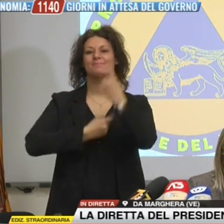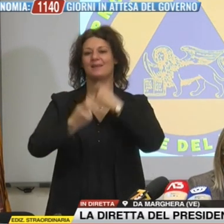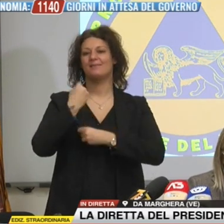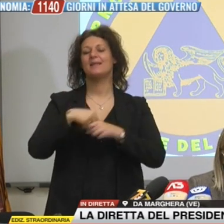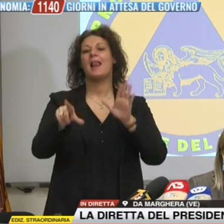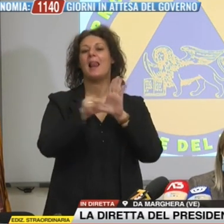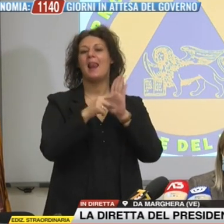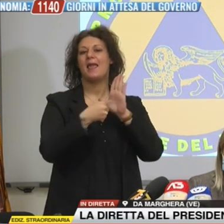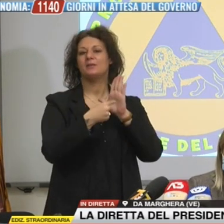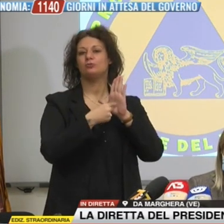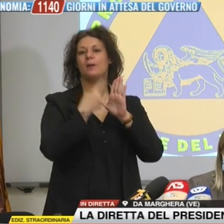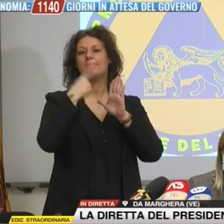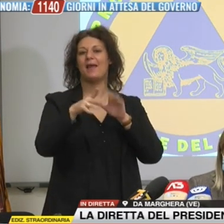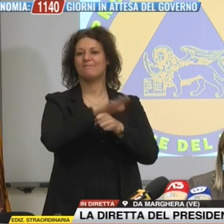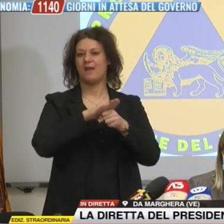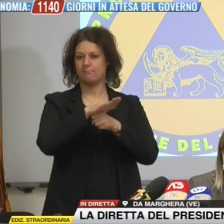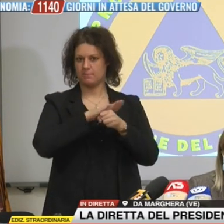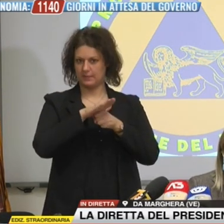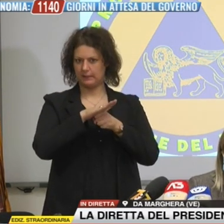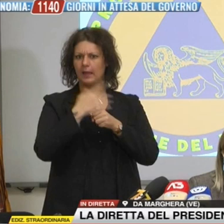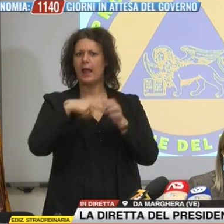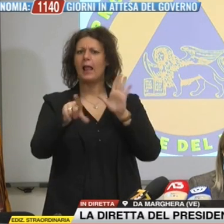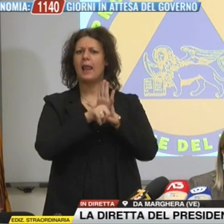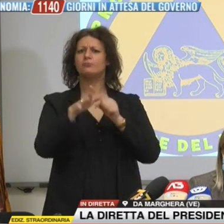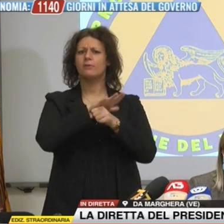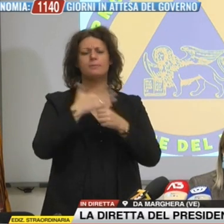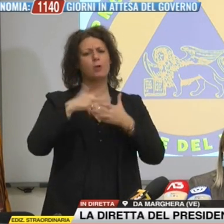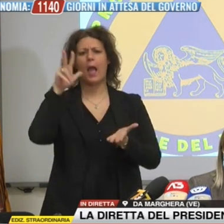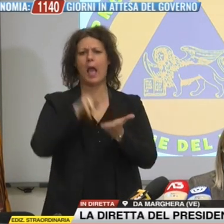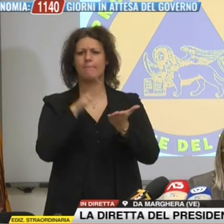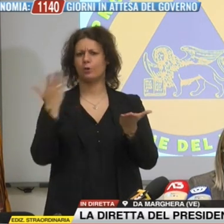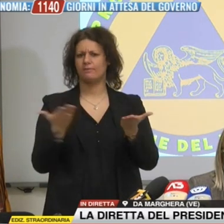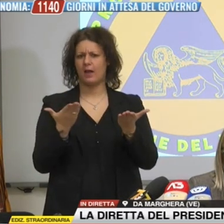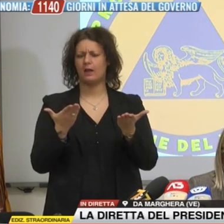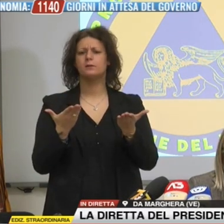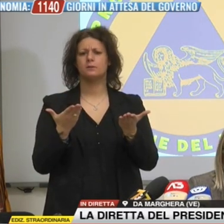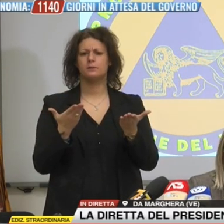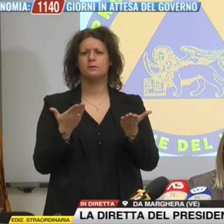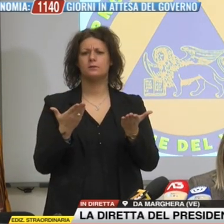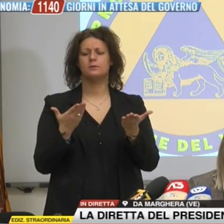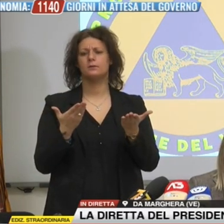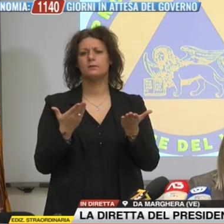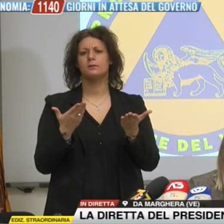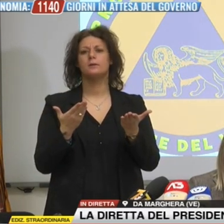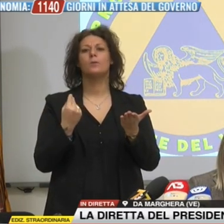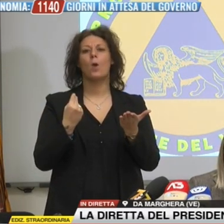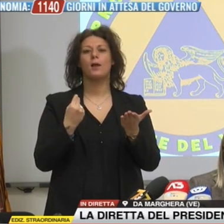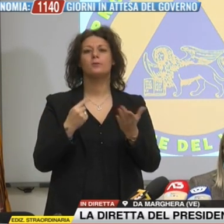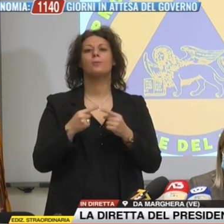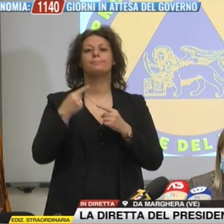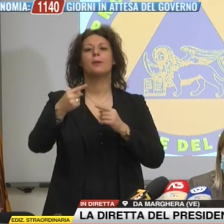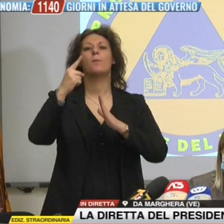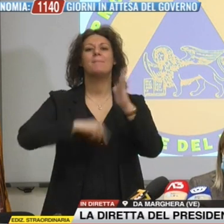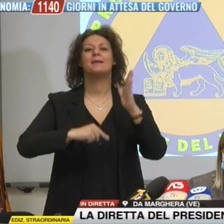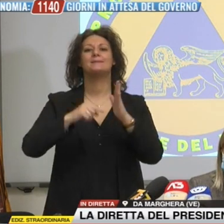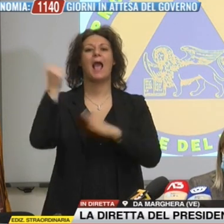famiglia. Dalla legge quadro sulla famiglia sono stati approvati i provvedimenti sono stati approvati ad agosto. E